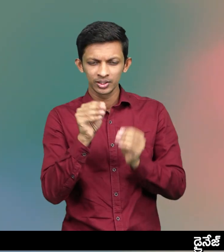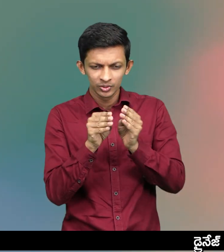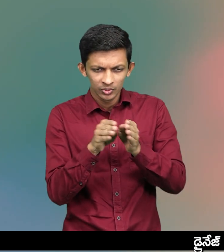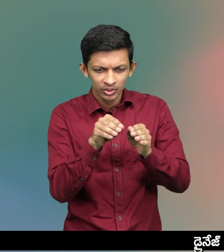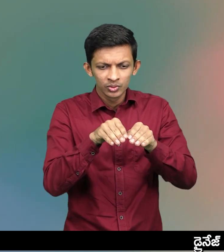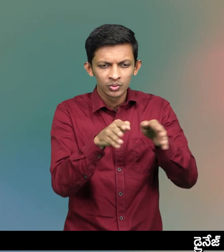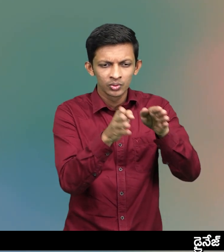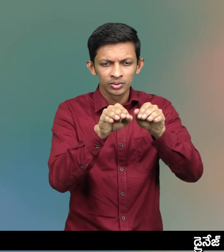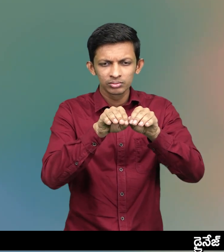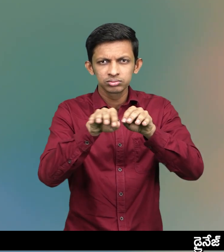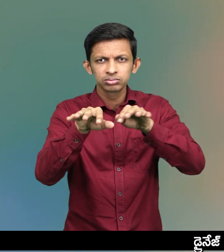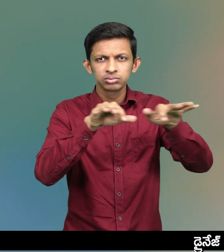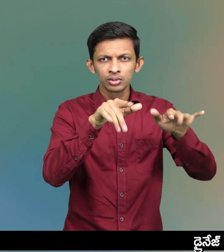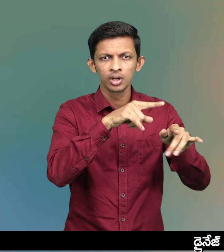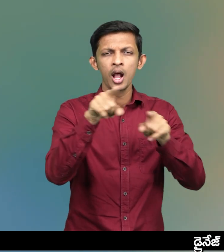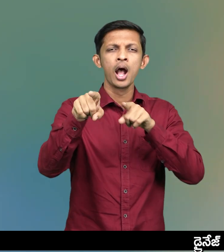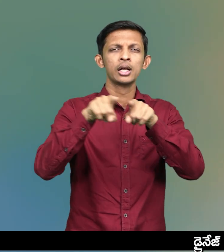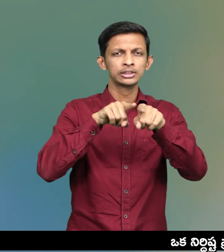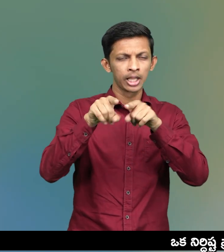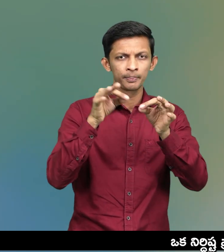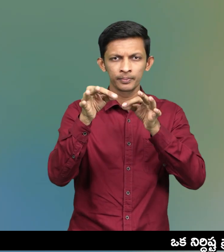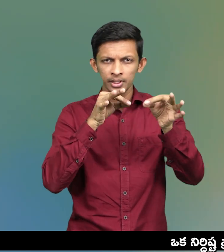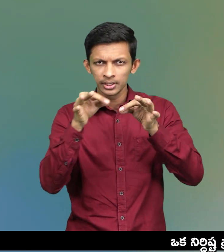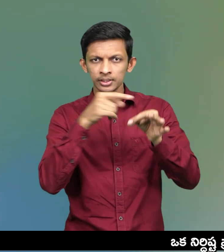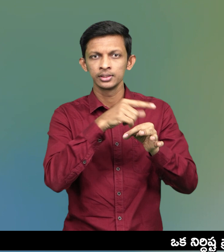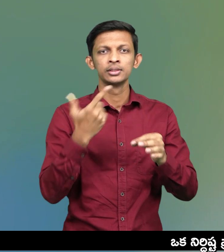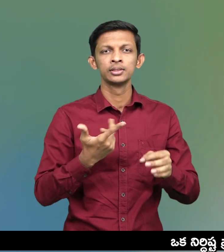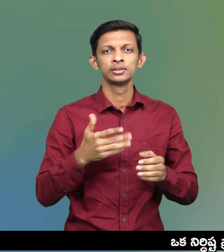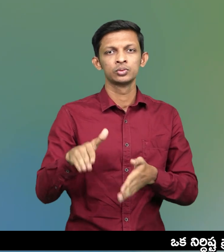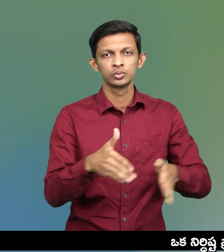డ్రైనేజ్ అనే పదం వివరిస్తుంది ఒక నిర్దిష్ట ప్రాంతం యొక్క నదీ వ్యవస్థ.